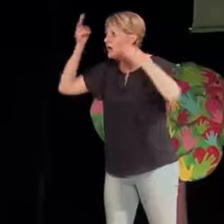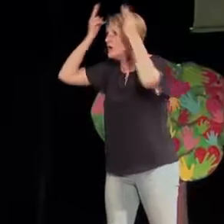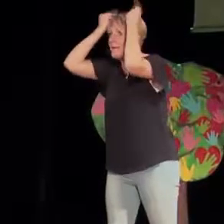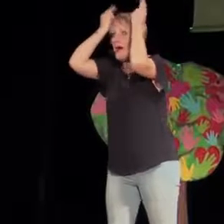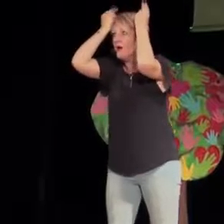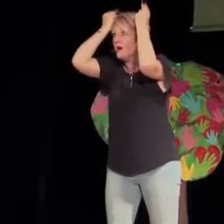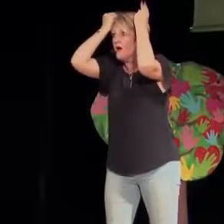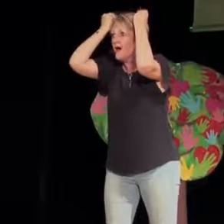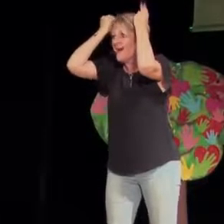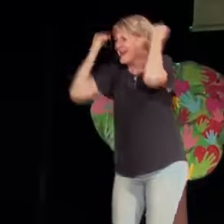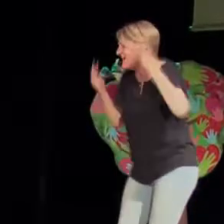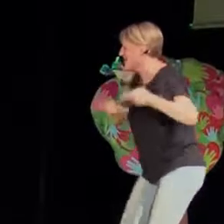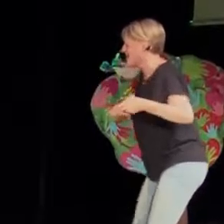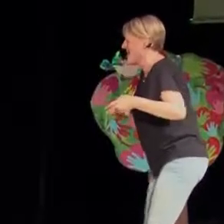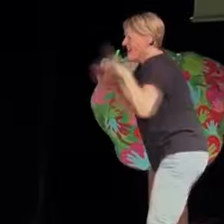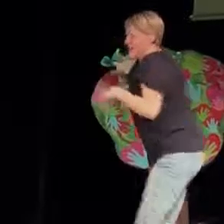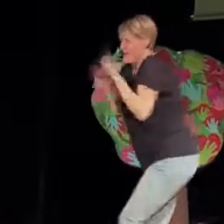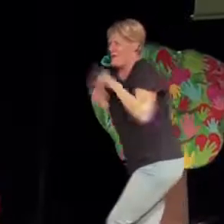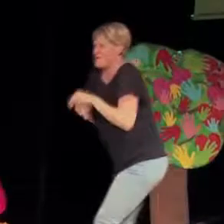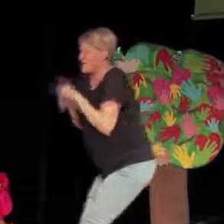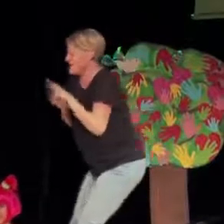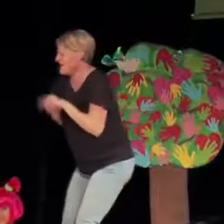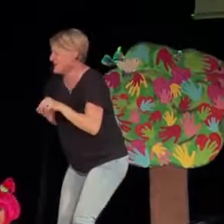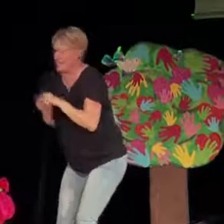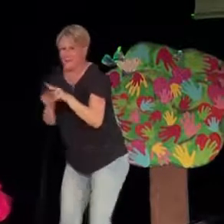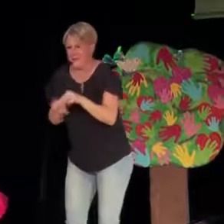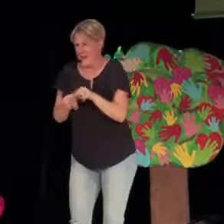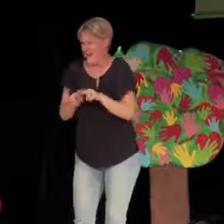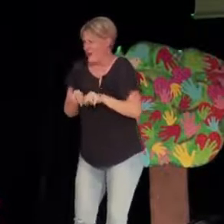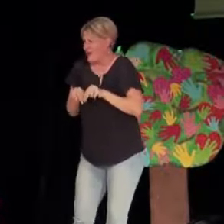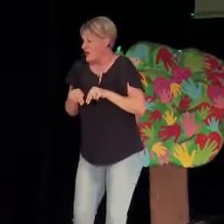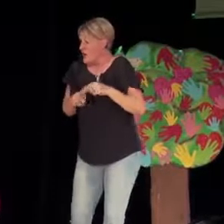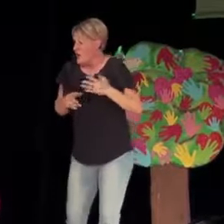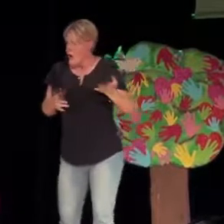Le lapin! Et le lapin, il court vite, vite, vite, vite vers la maison.